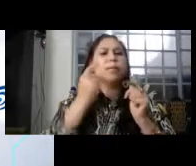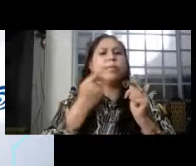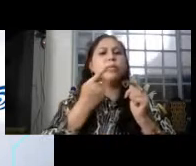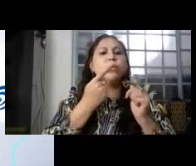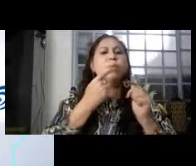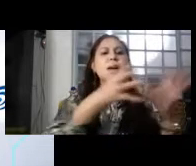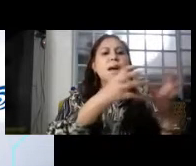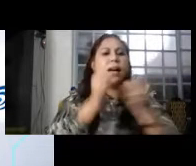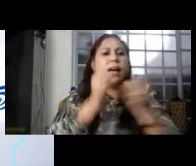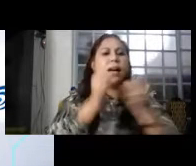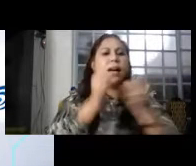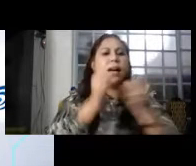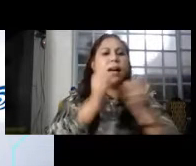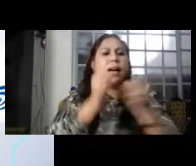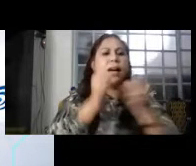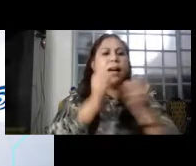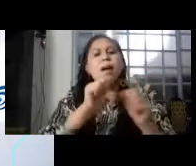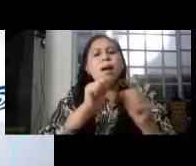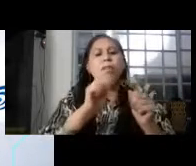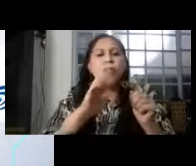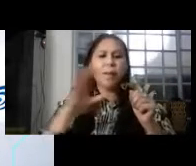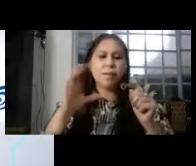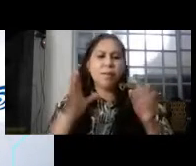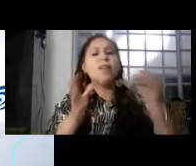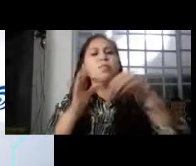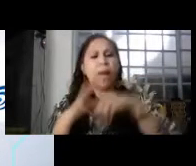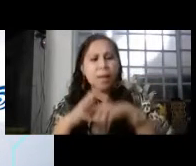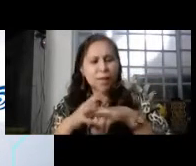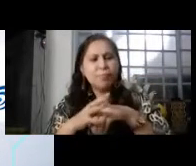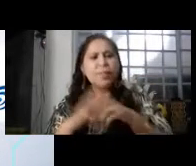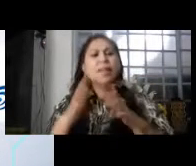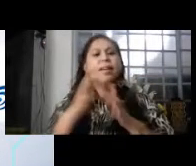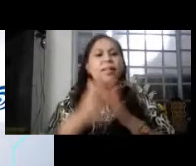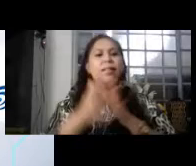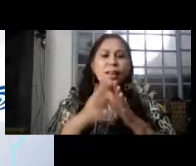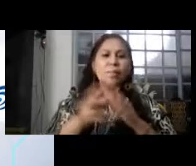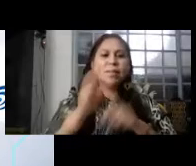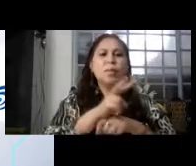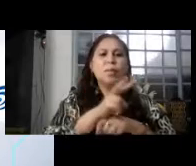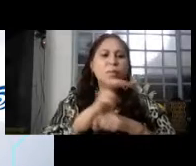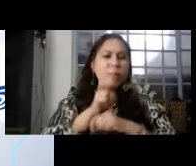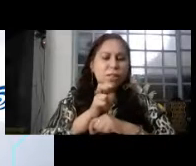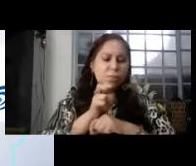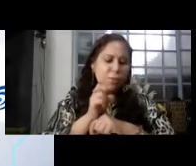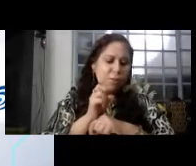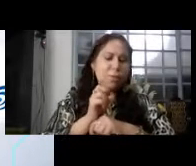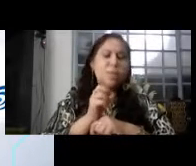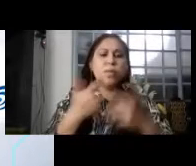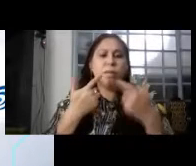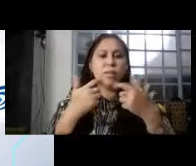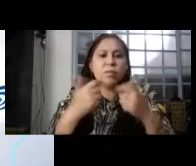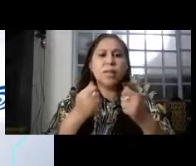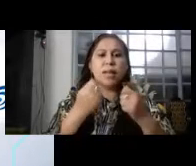parte dos surdos agregou o valor desse alfabeto, que faz parte da Libras, sendo um